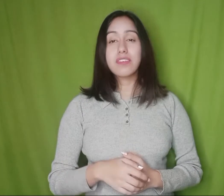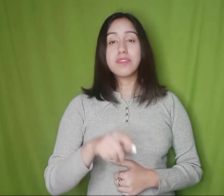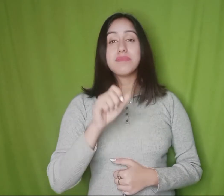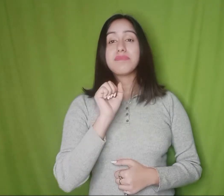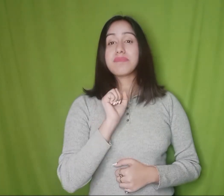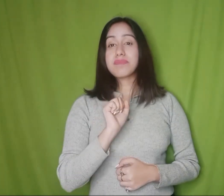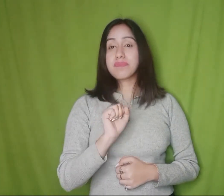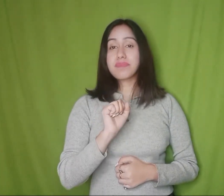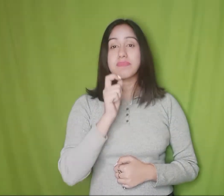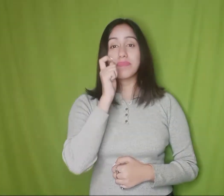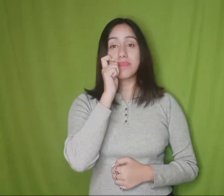थी।